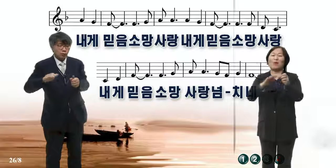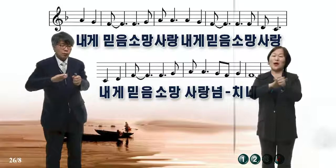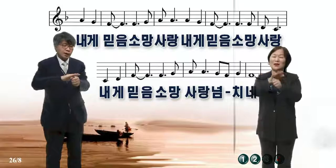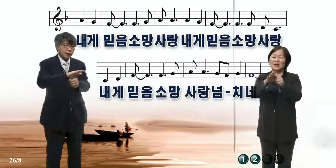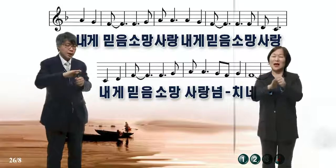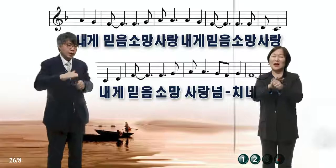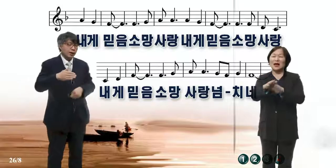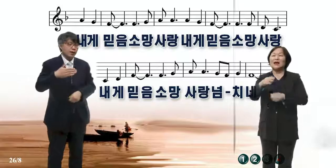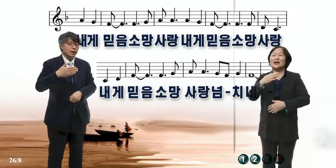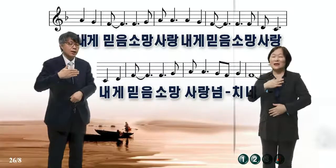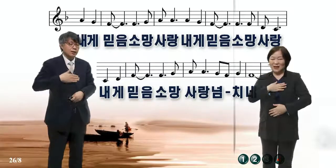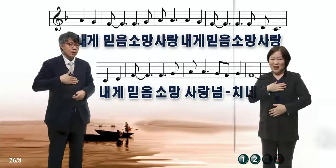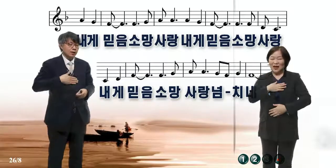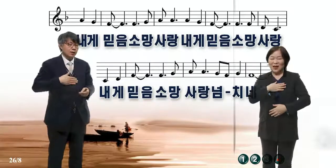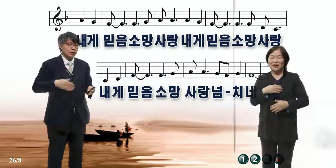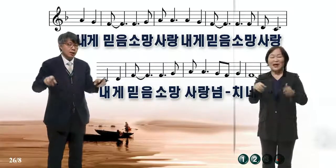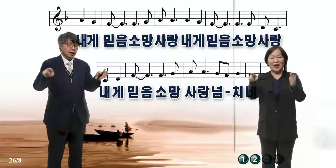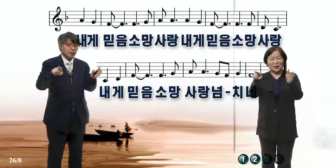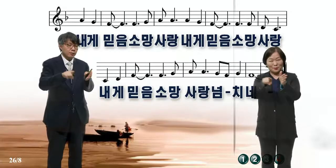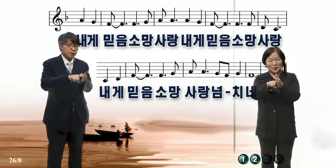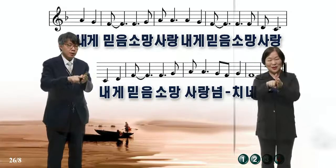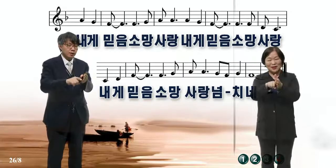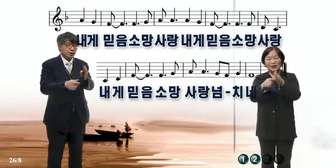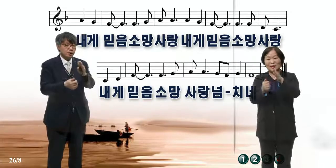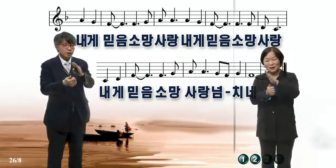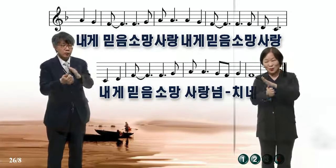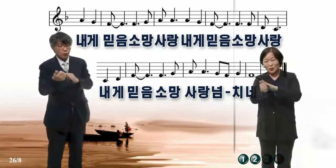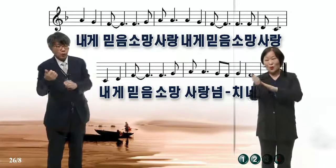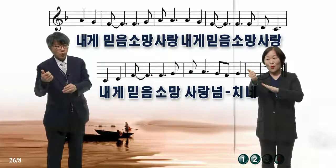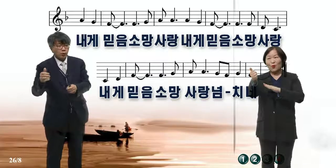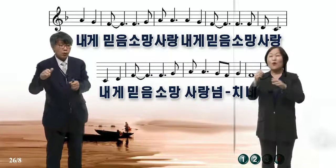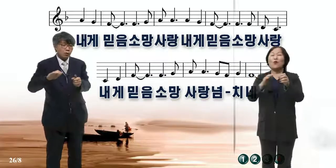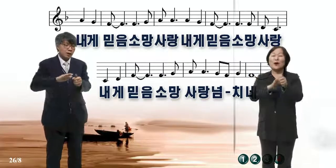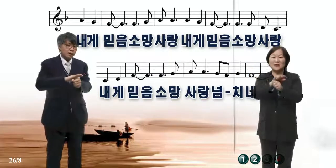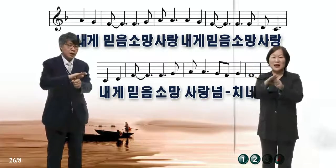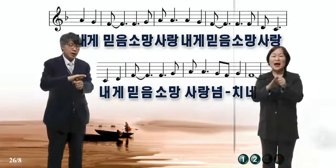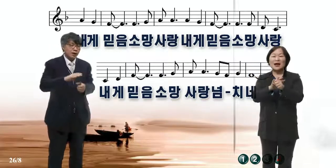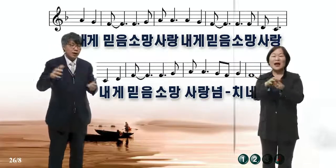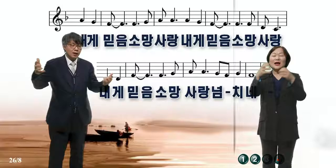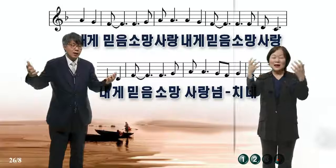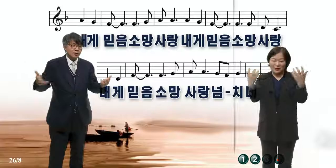소망 사랑 내게 믿음 소망 사랑